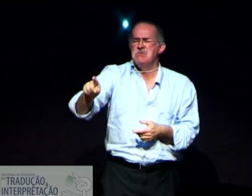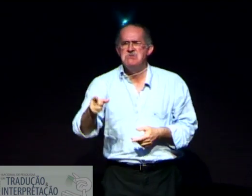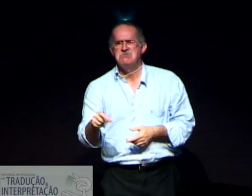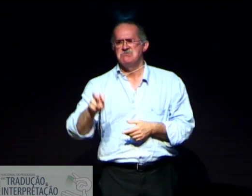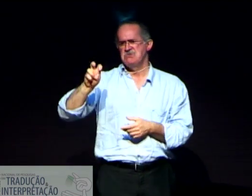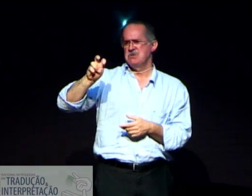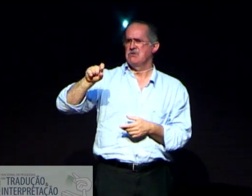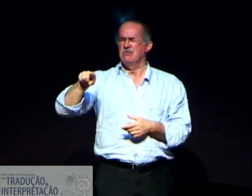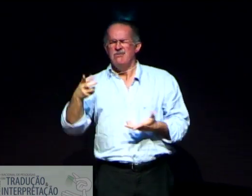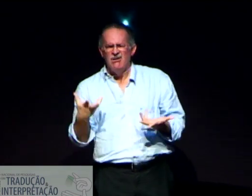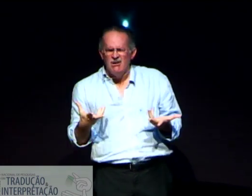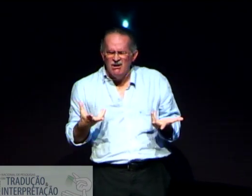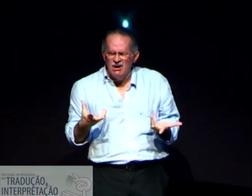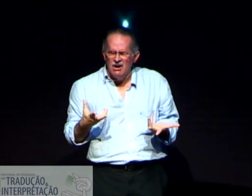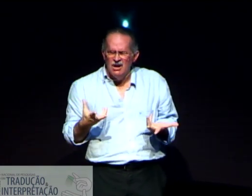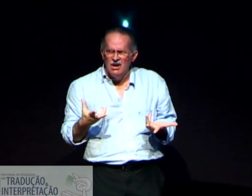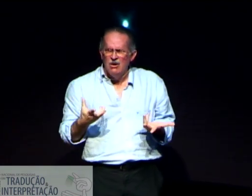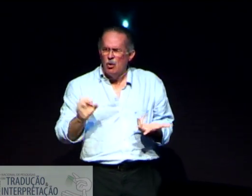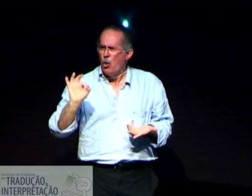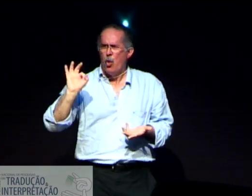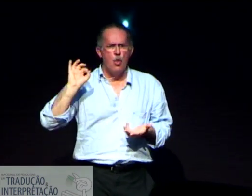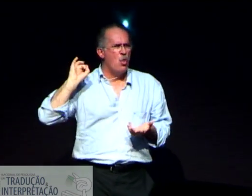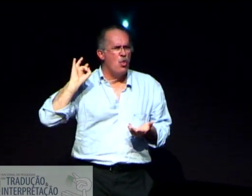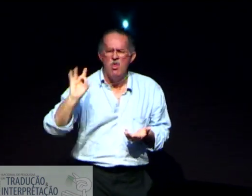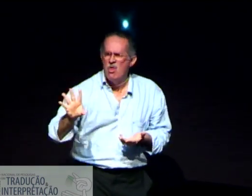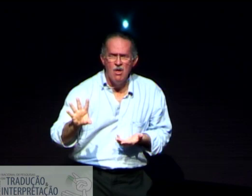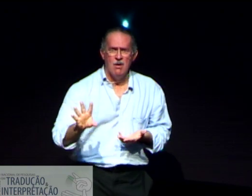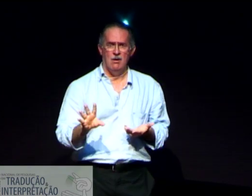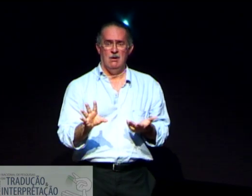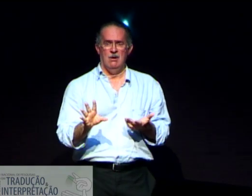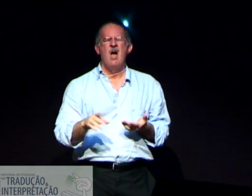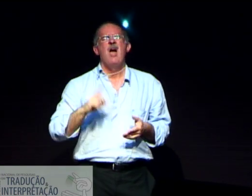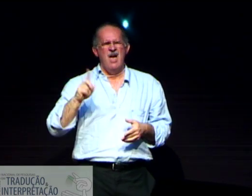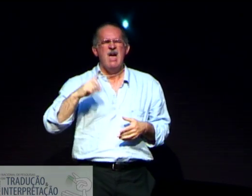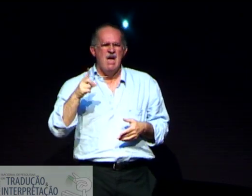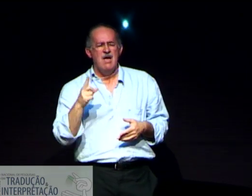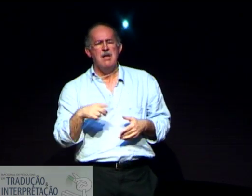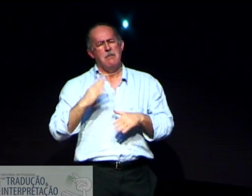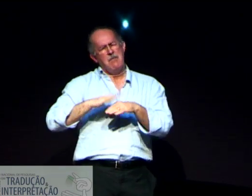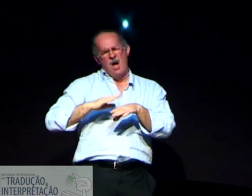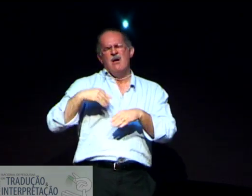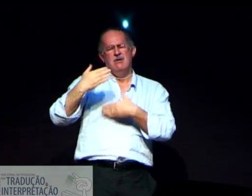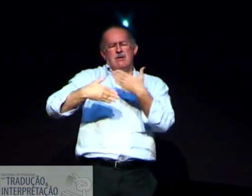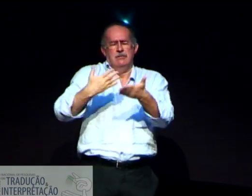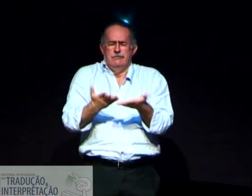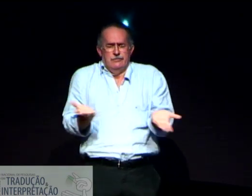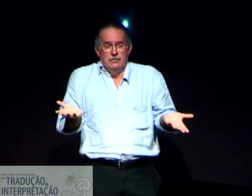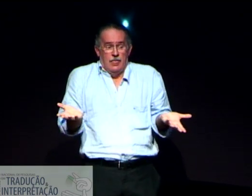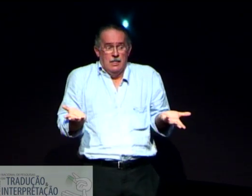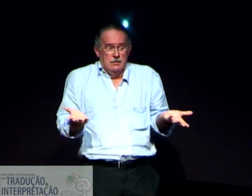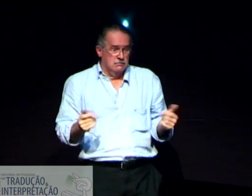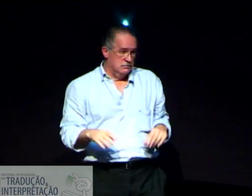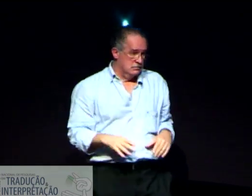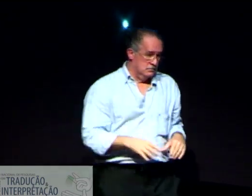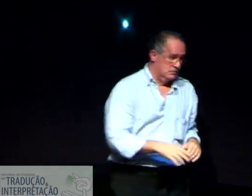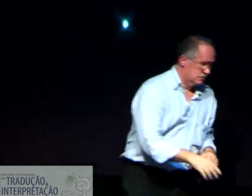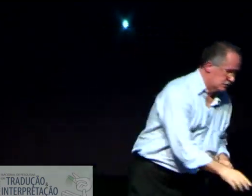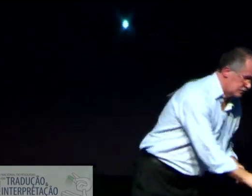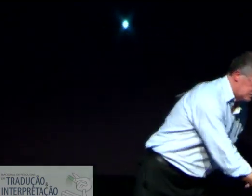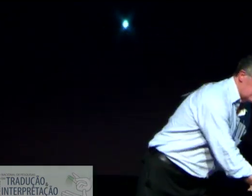temos. 6.000, 5.000 palavras, 5.000 sinais. Só isso. Eles ainda, mas estamos ainda